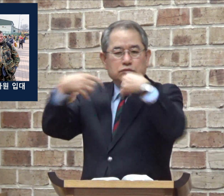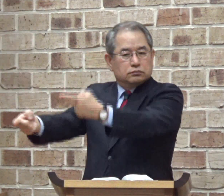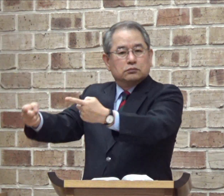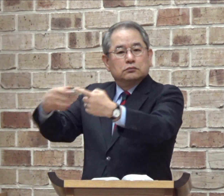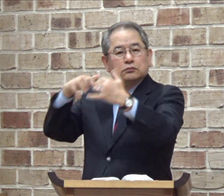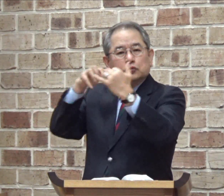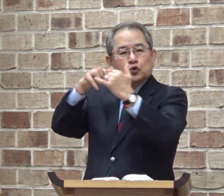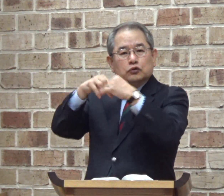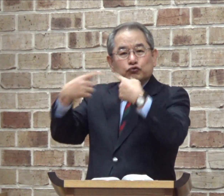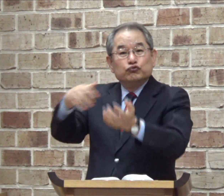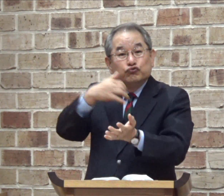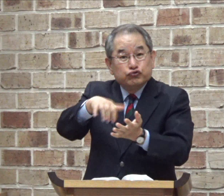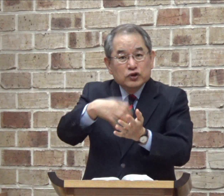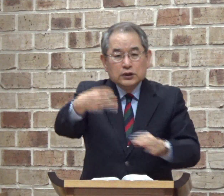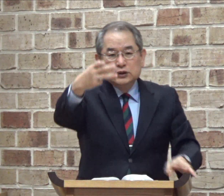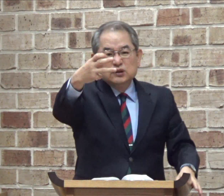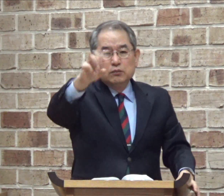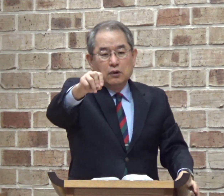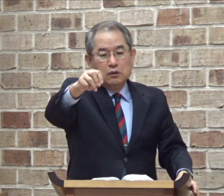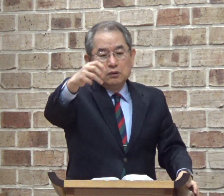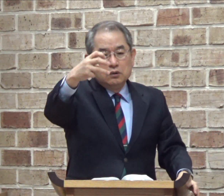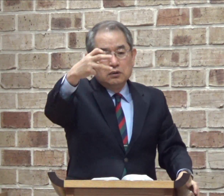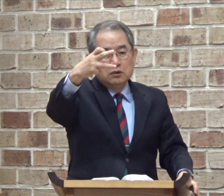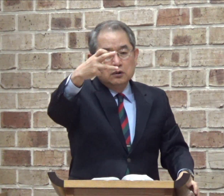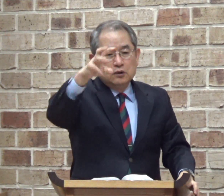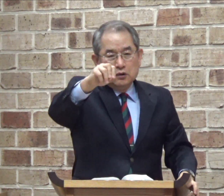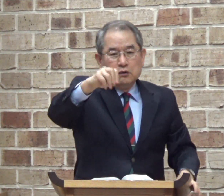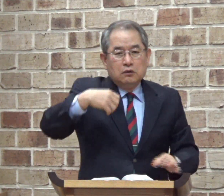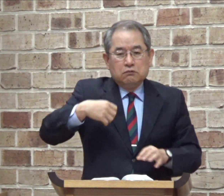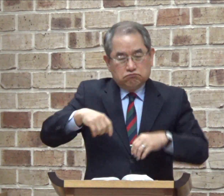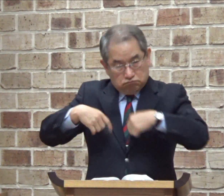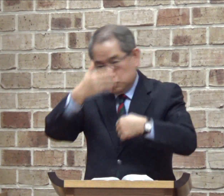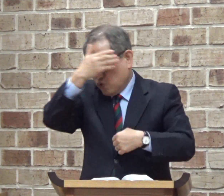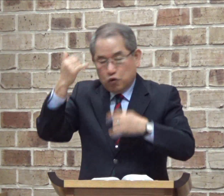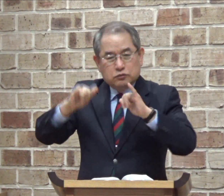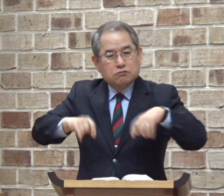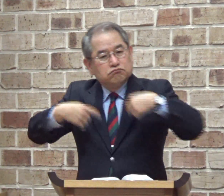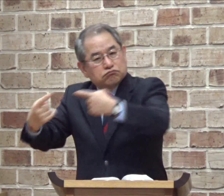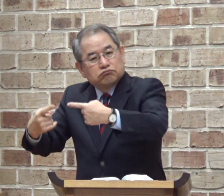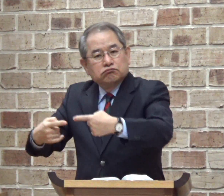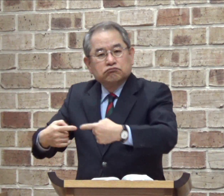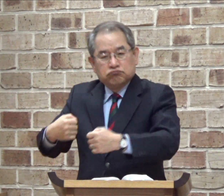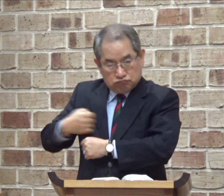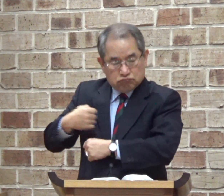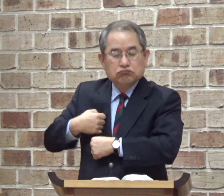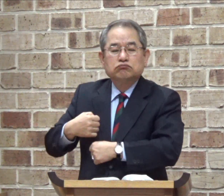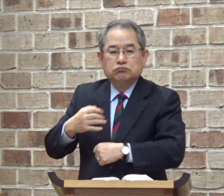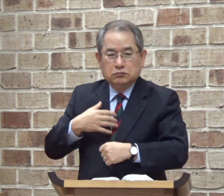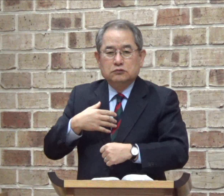떠났던 군인들이 자기 나라의 전쟁에 참여하기 위해서 13만 명이 자원해서 입대합니다.